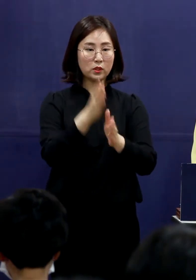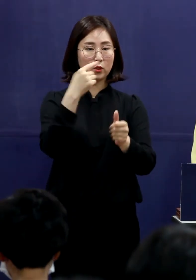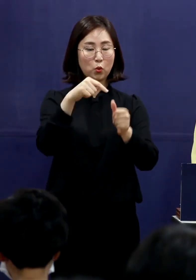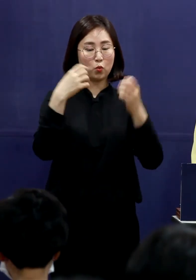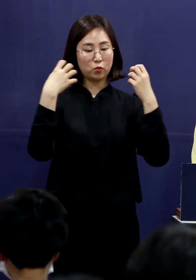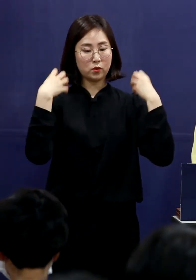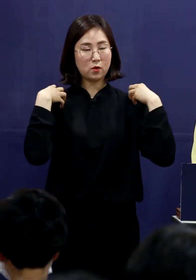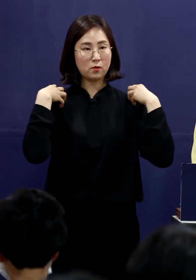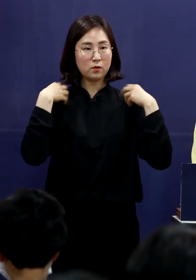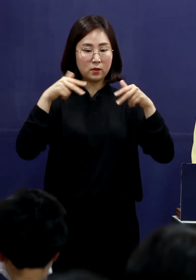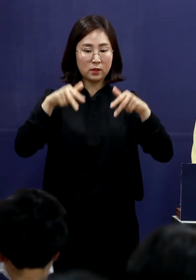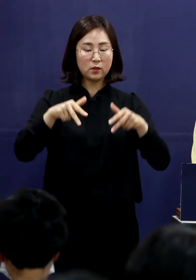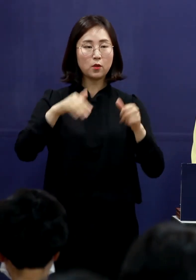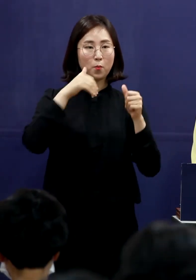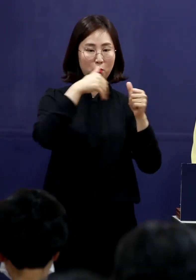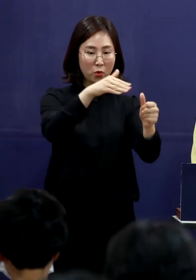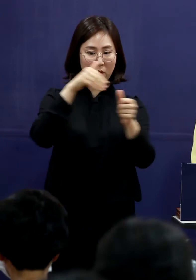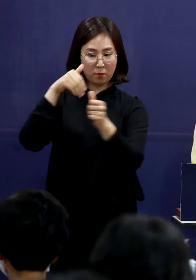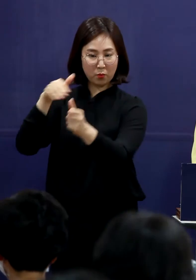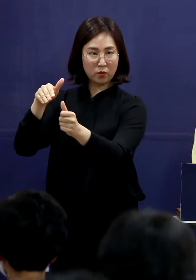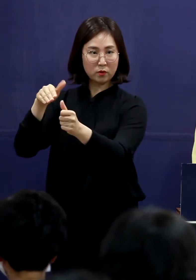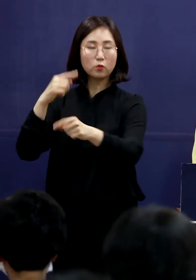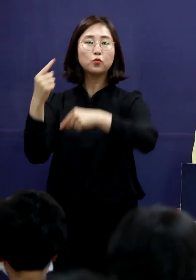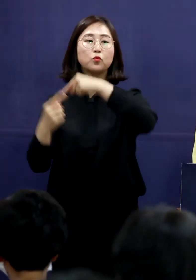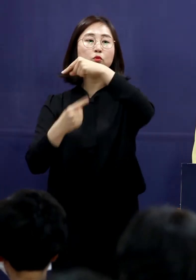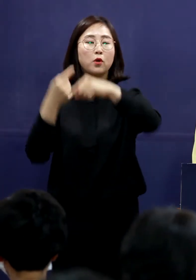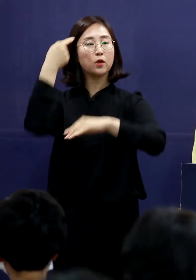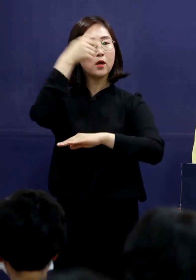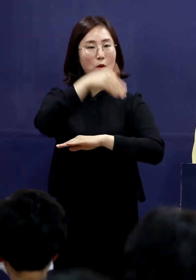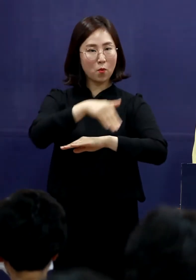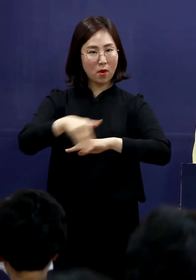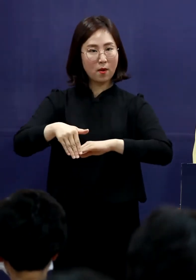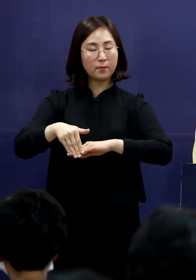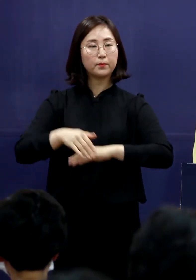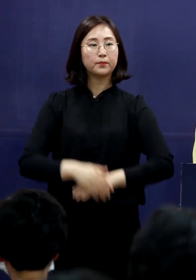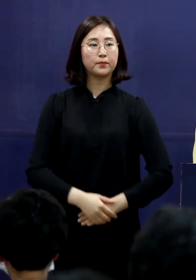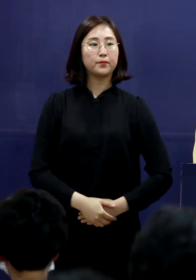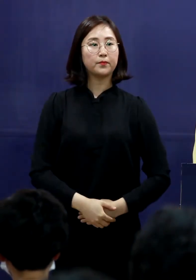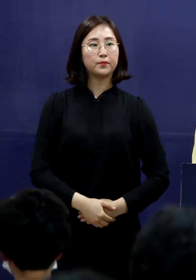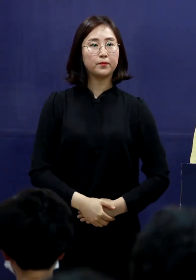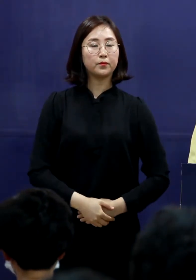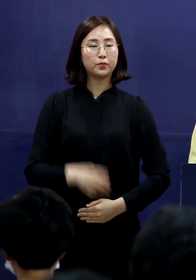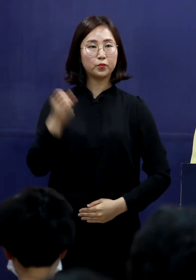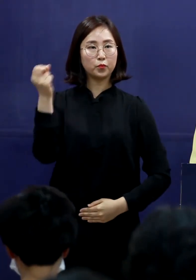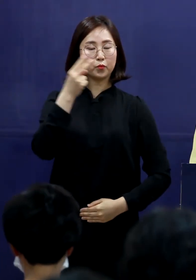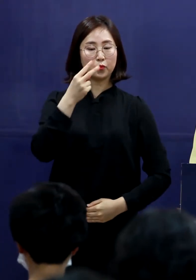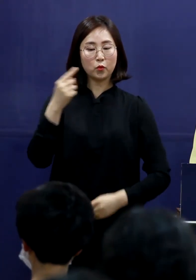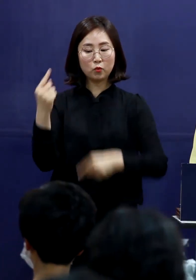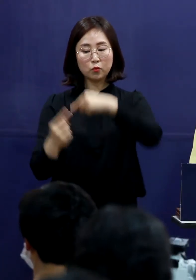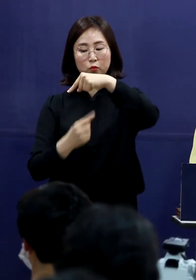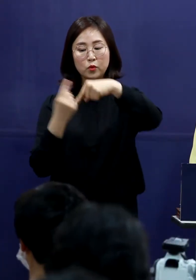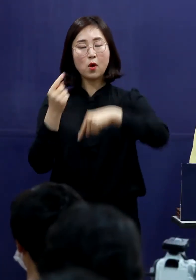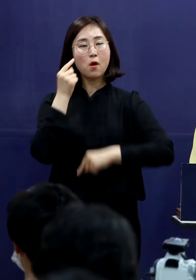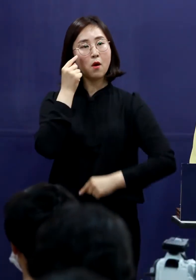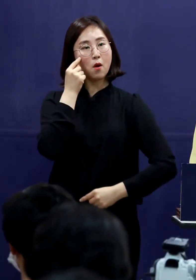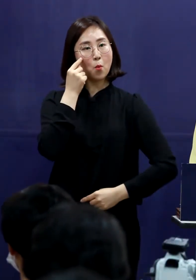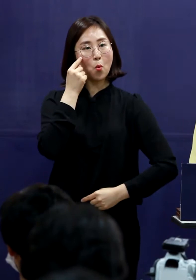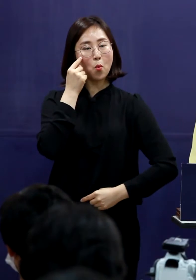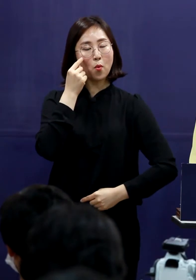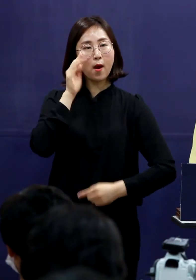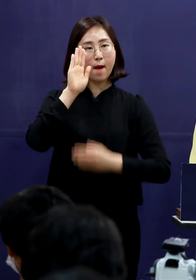직원들을 파견해서 좀 운영을 일단 먼저 해보려고 합니다. 그리고 운영을 해보면서